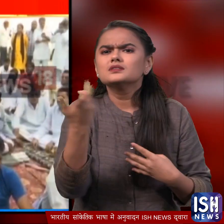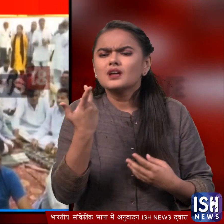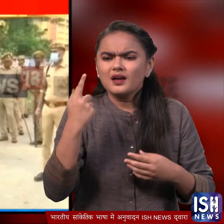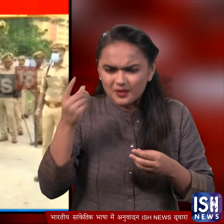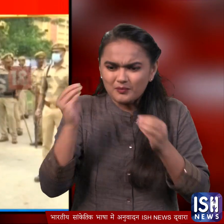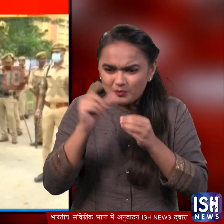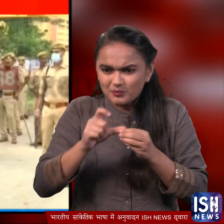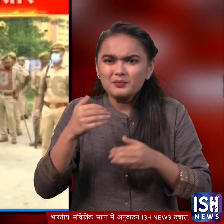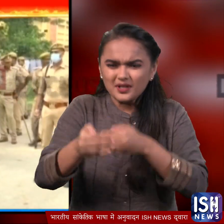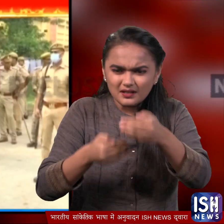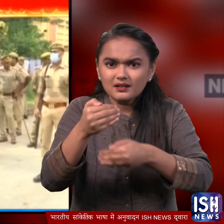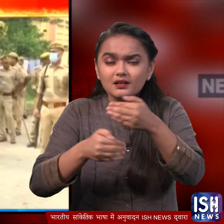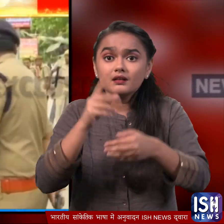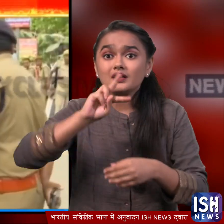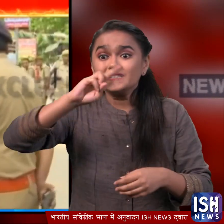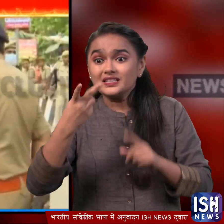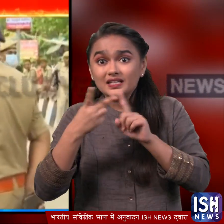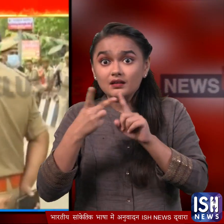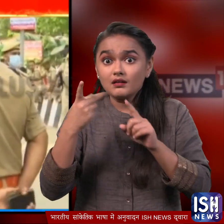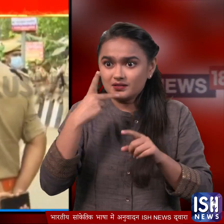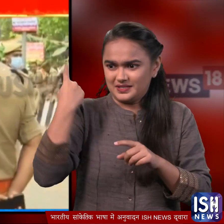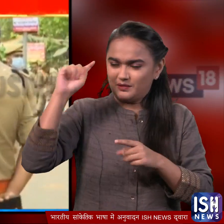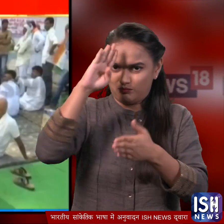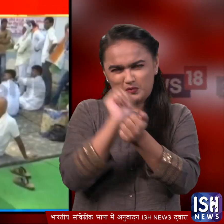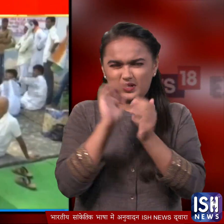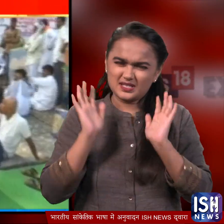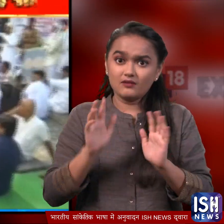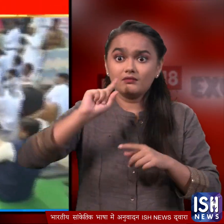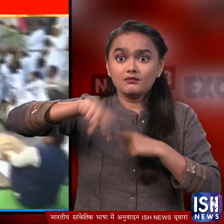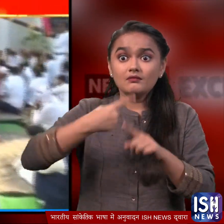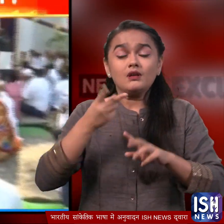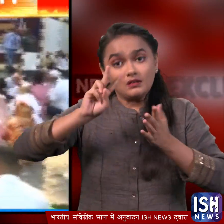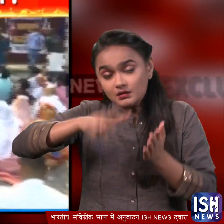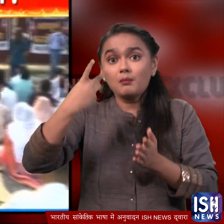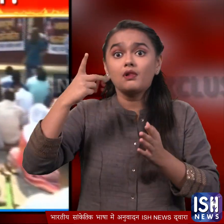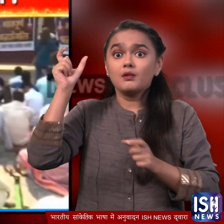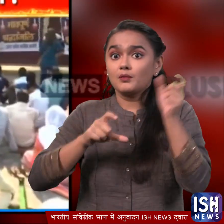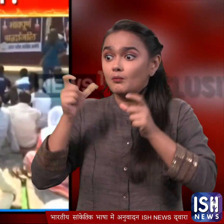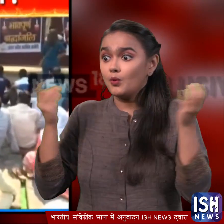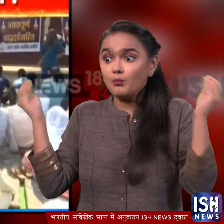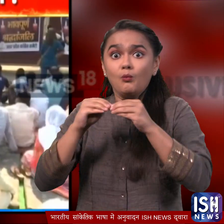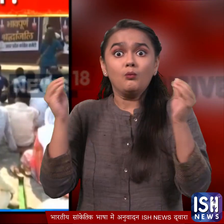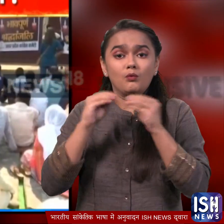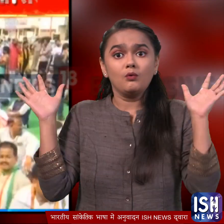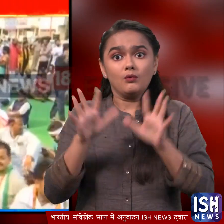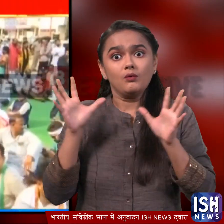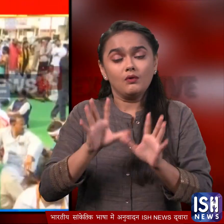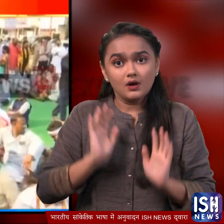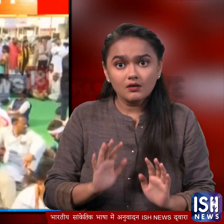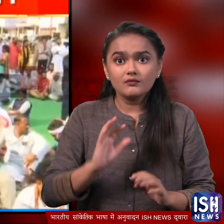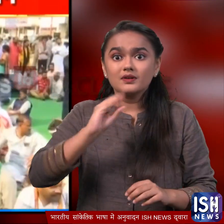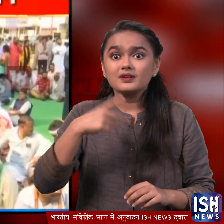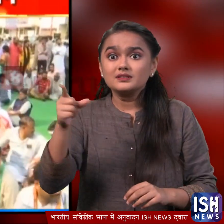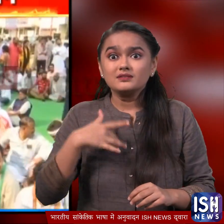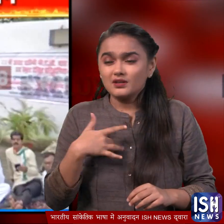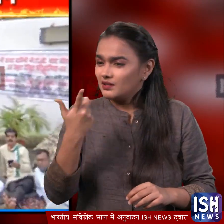को देखते हुए पहले दिन के मुकाबले दूसरे दिन ज्यादा पुलिस फोर्स तैनात दिखी। इन लोगों ने साफ किया कि जब तक उनके नेता को छोड़ा नहीं जाता तब तक वो वहां